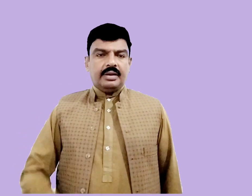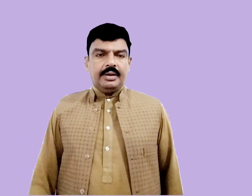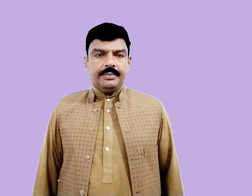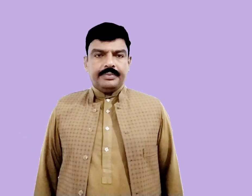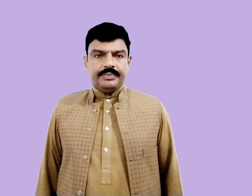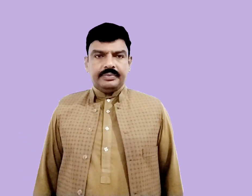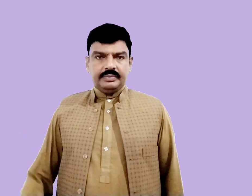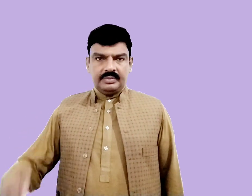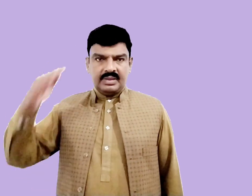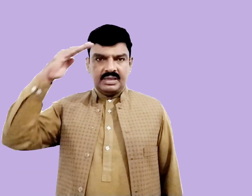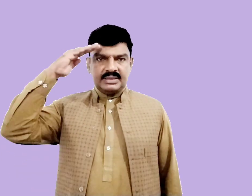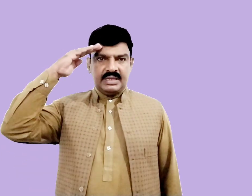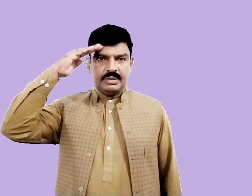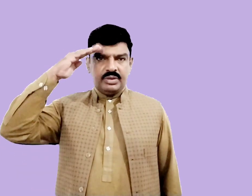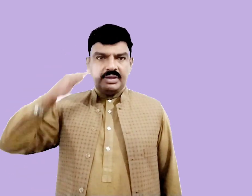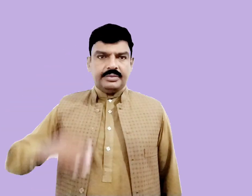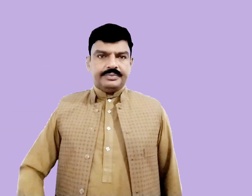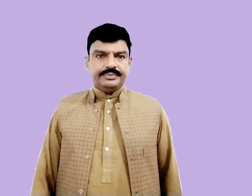बिस्मिल्लाहिर्रहमानिर्रहीम। अस्सलाम वालेकुम।